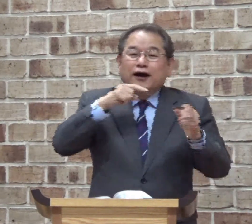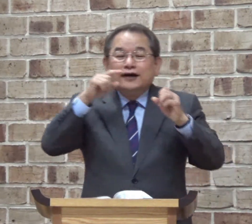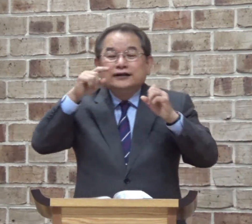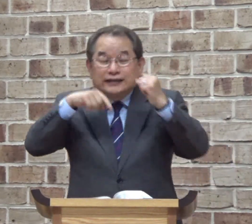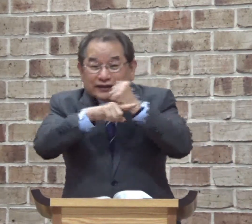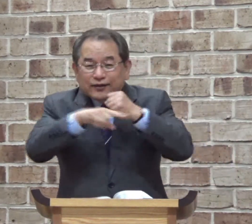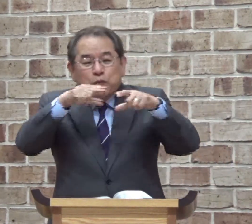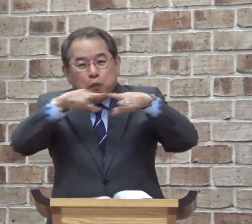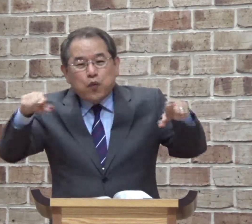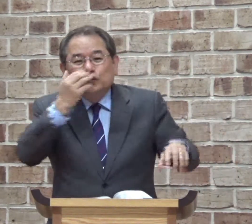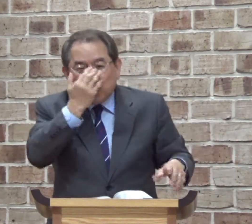반응이 틀립니다.